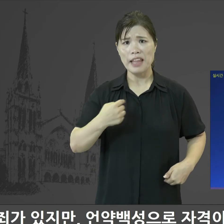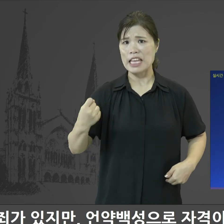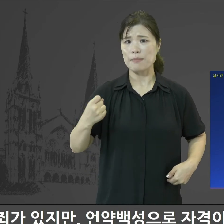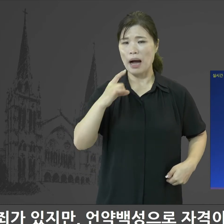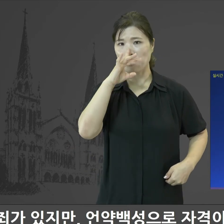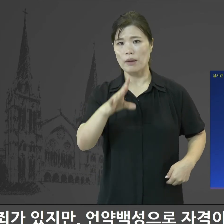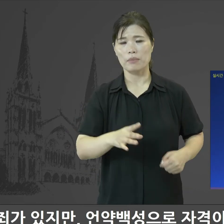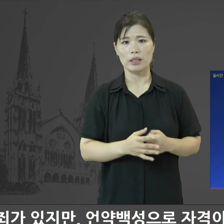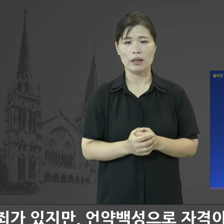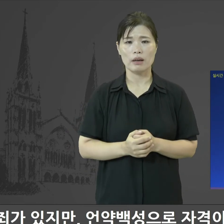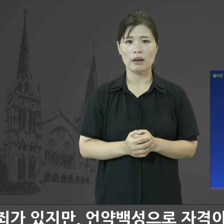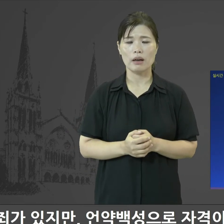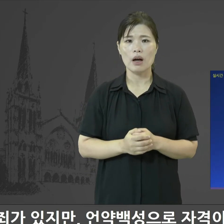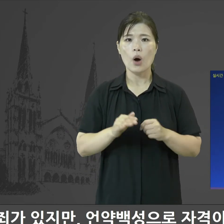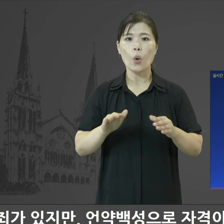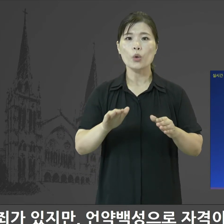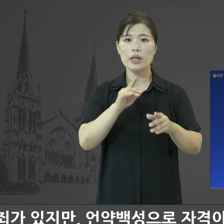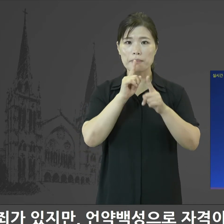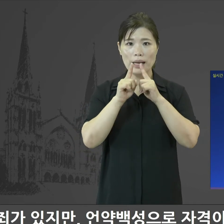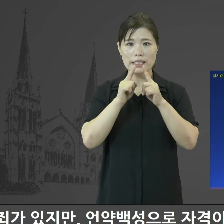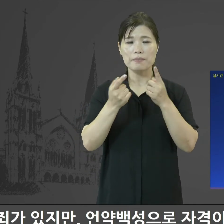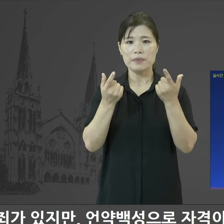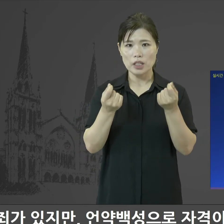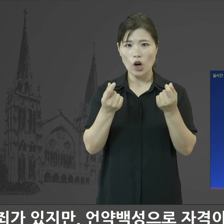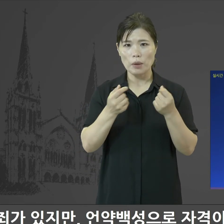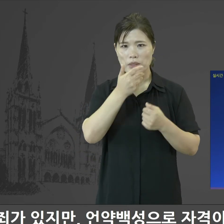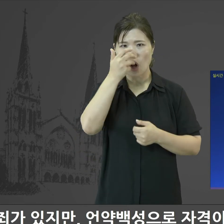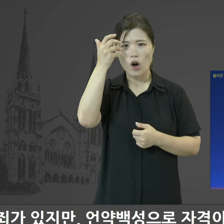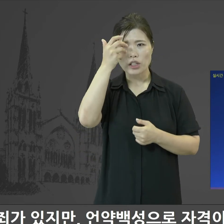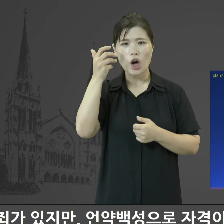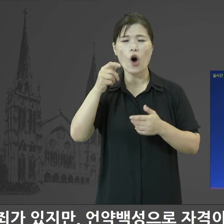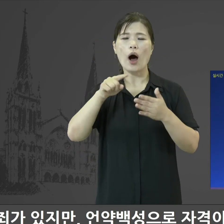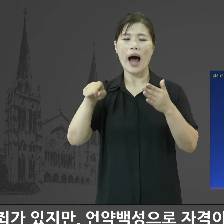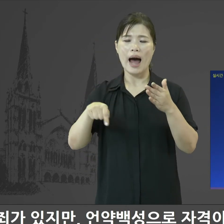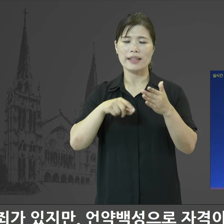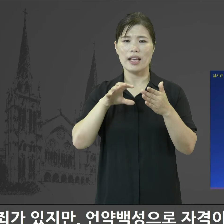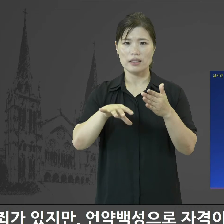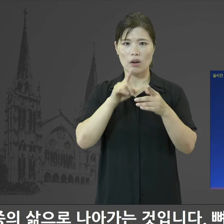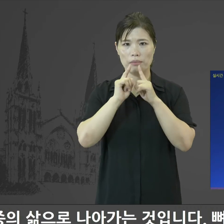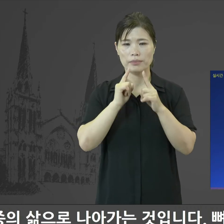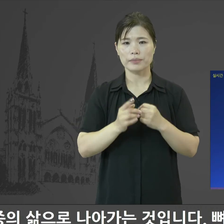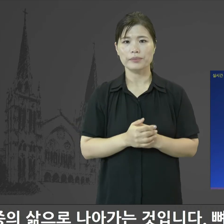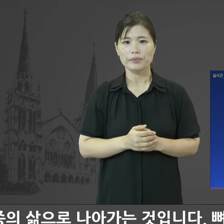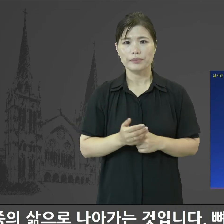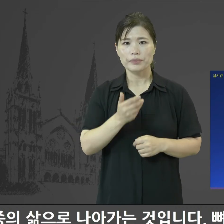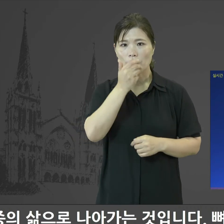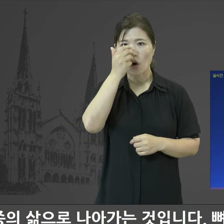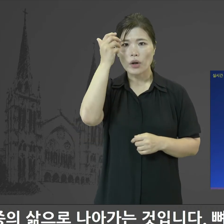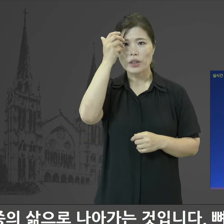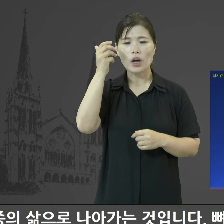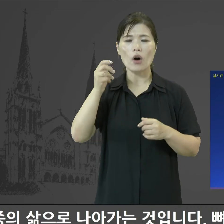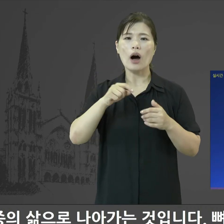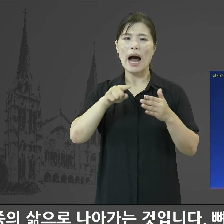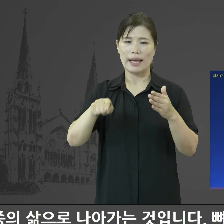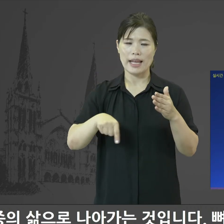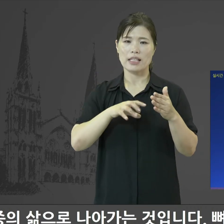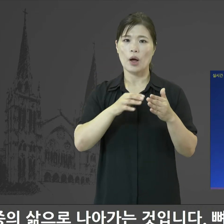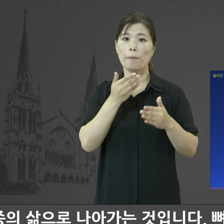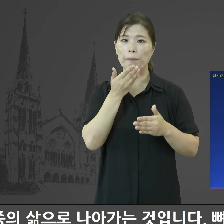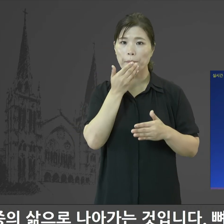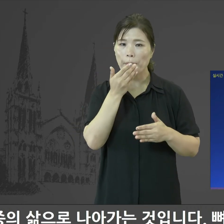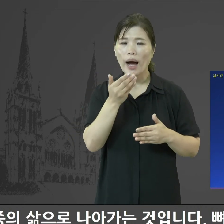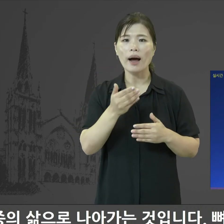오늘 말씀에서처럼 성령 안에서, 본문의 본래의 의미는 성령 안에서 할 수 있다는